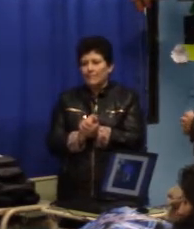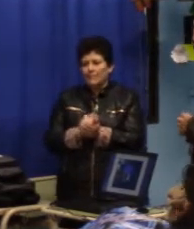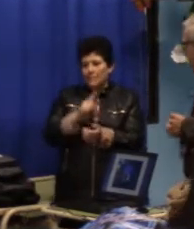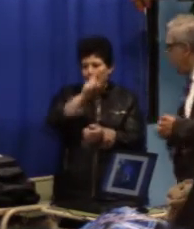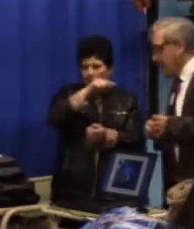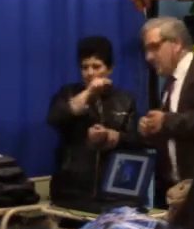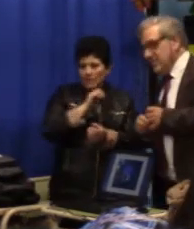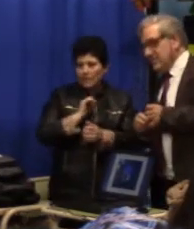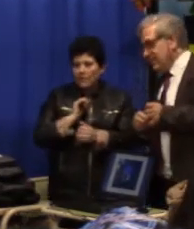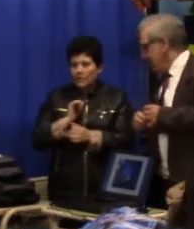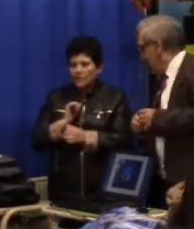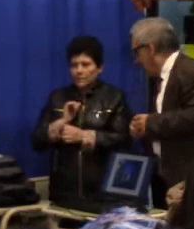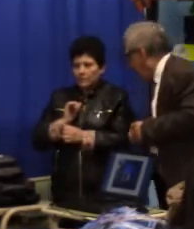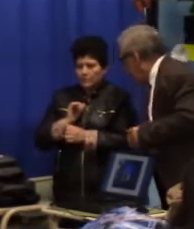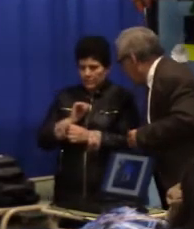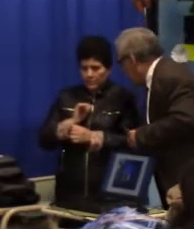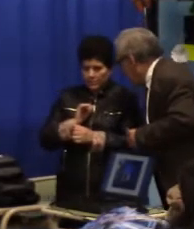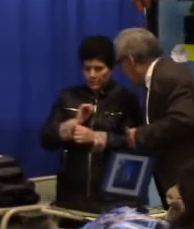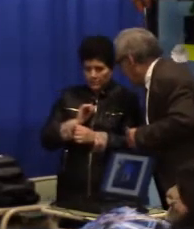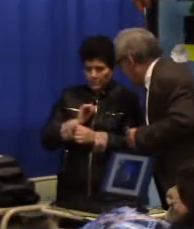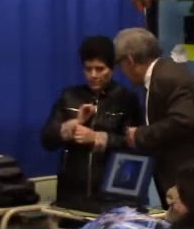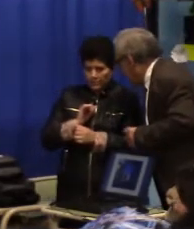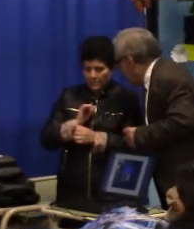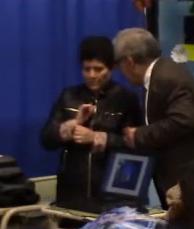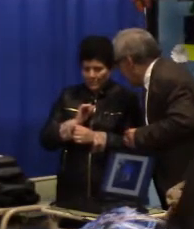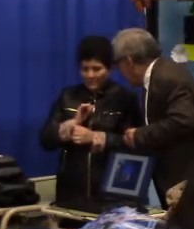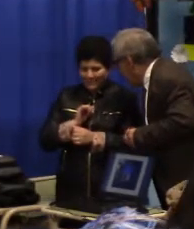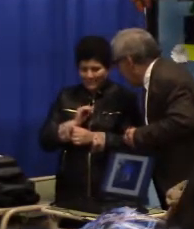Claro, ¿lo ven? Esperamos. Sí.